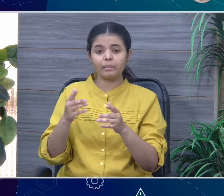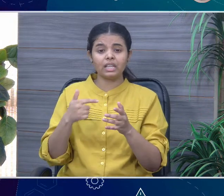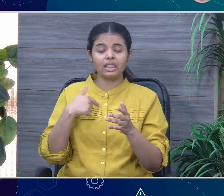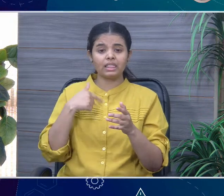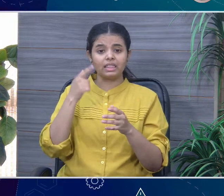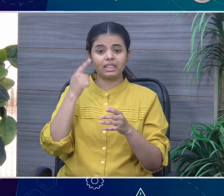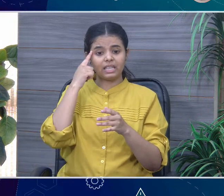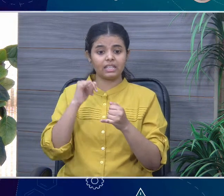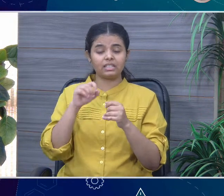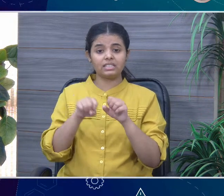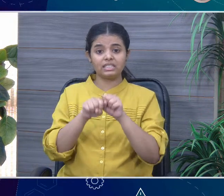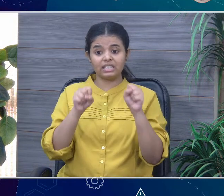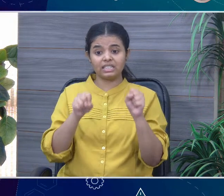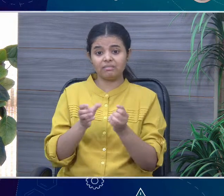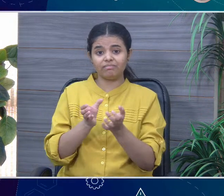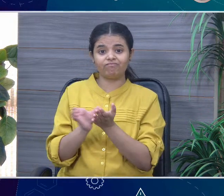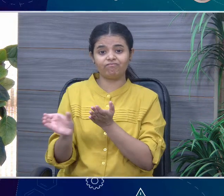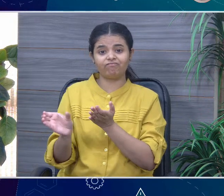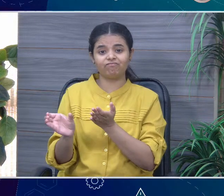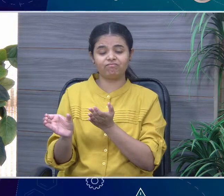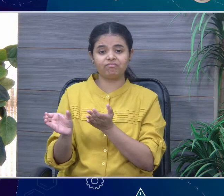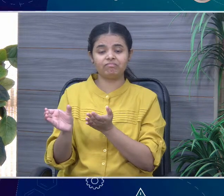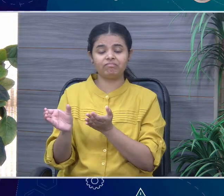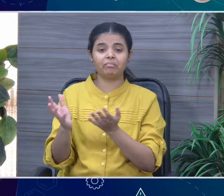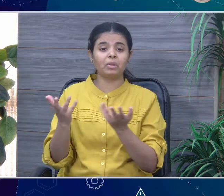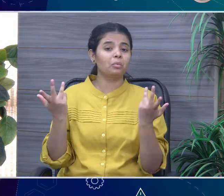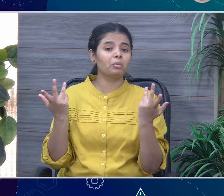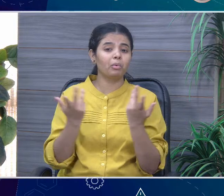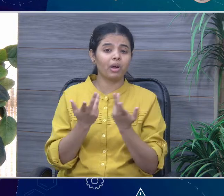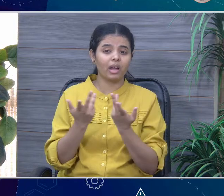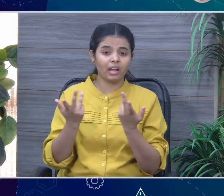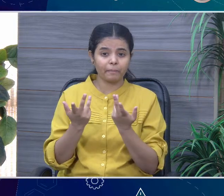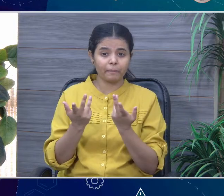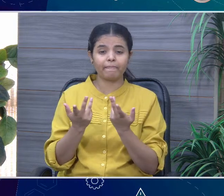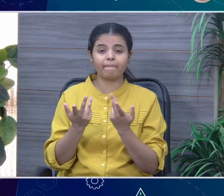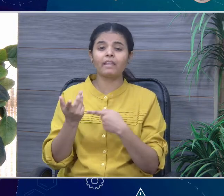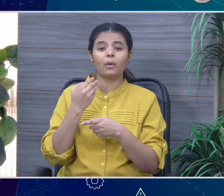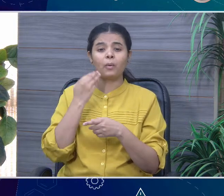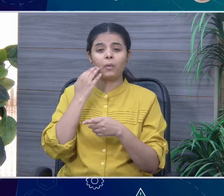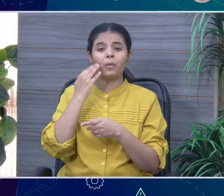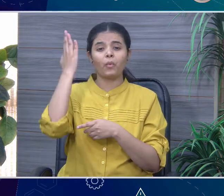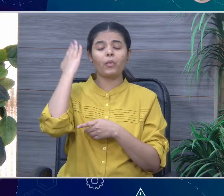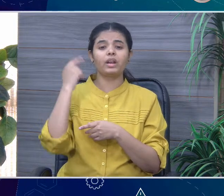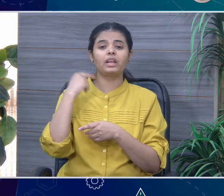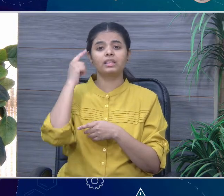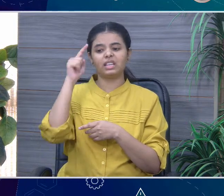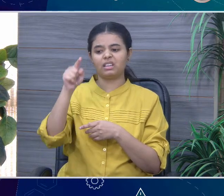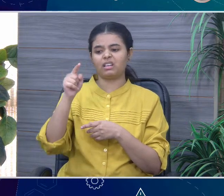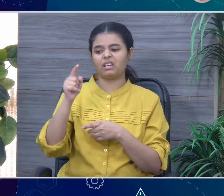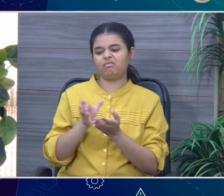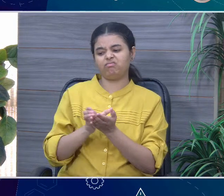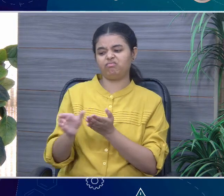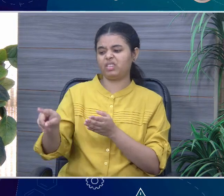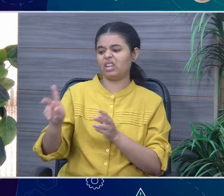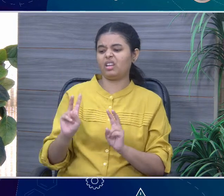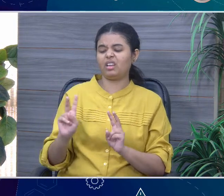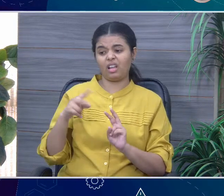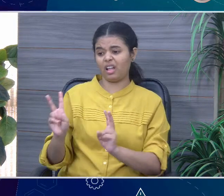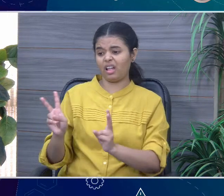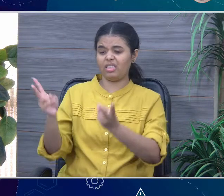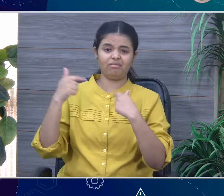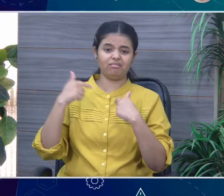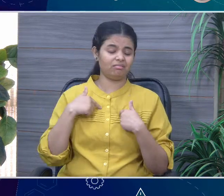from the system. Why? Because it was considered, ये माना जाता था कि ये हमसे अलग हैं. They are different from